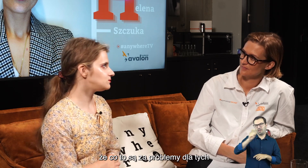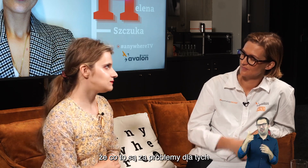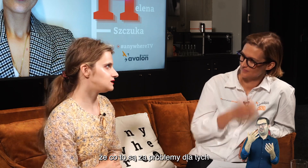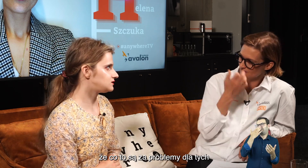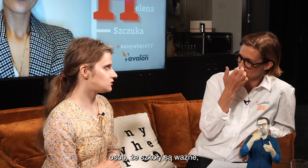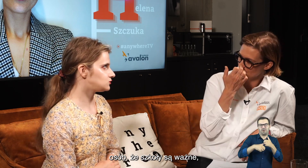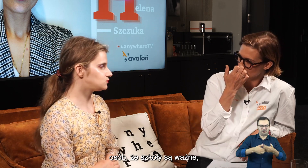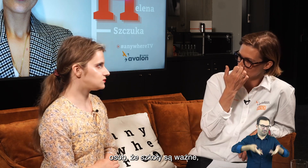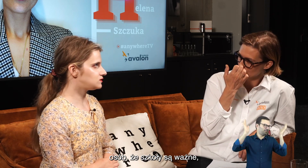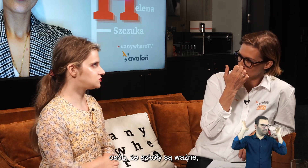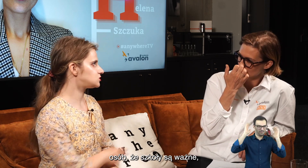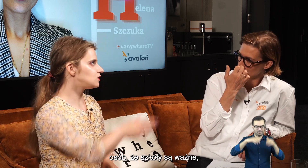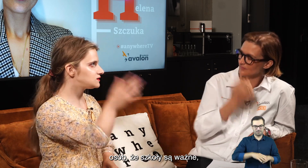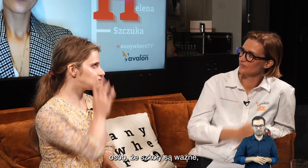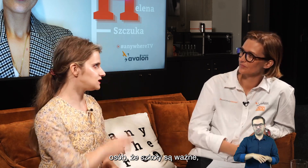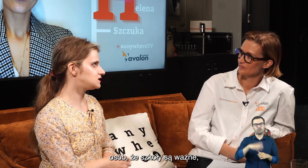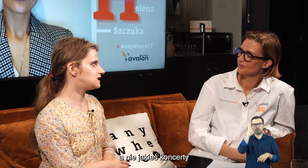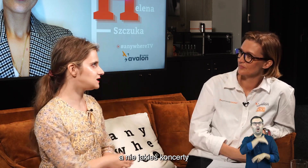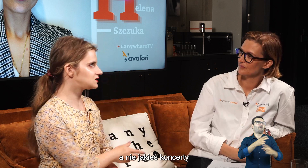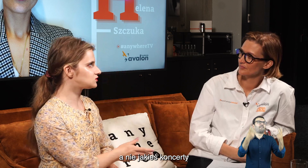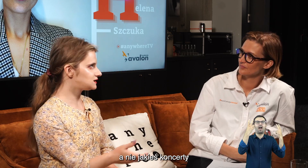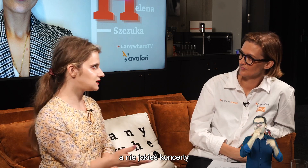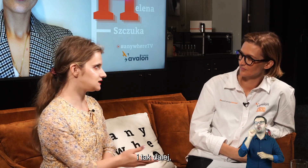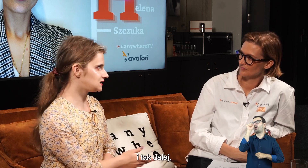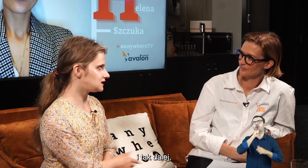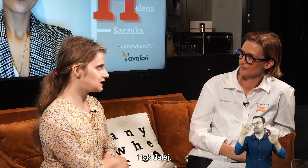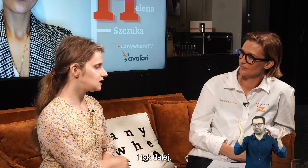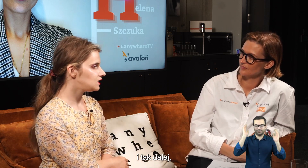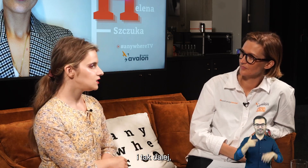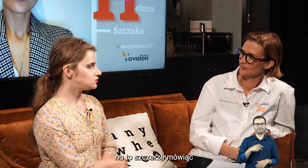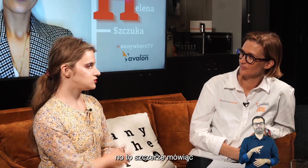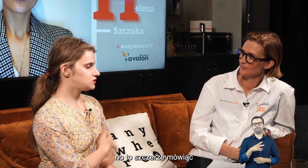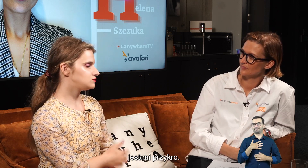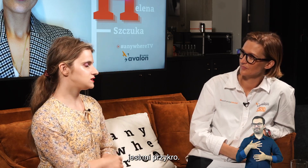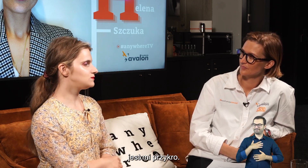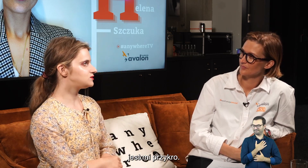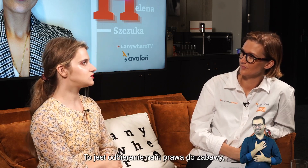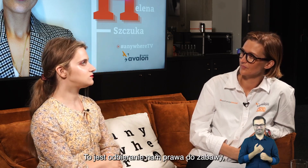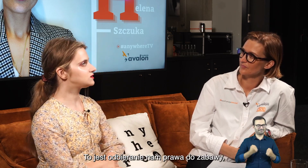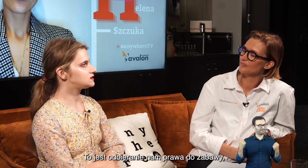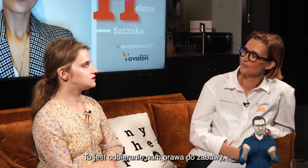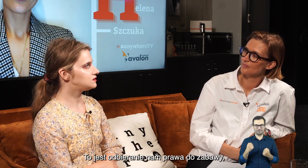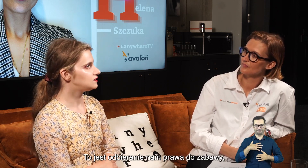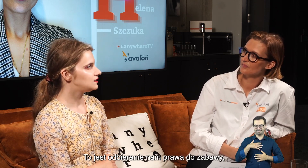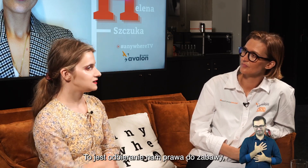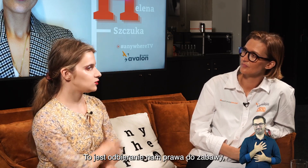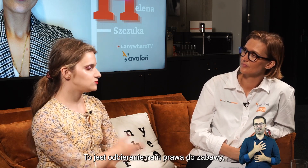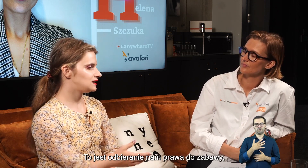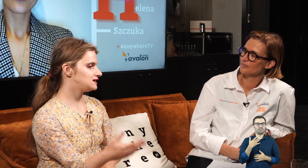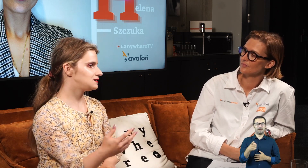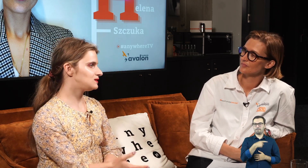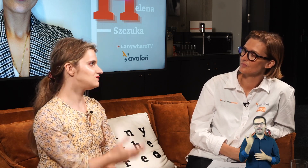za problemy dla tych osób, że szkoły są ważne, a nie jakieś koncerty i tak dalej, no to szczerze mówiąc jest mi przykro, bo to jest